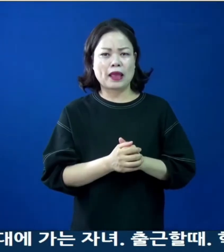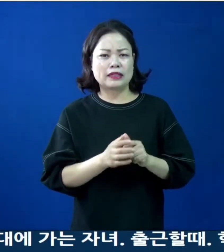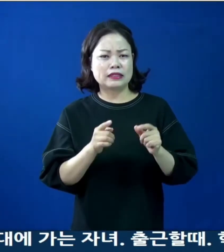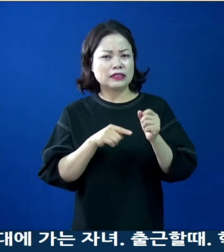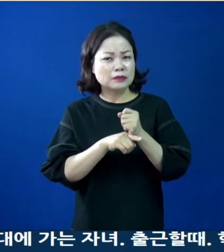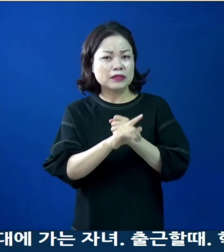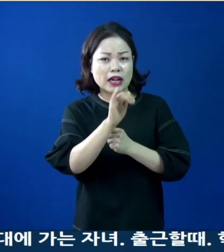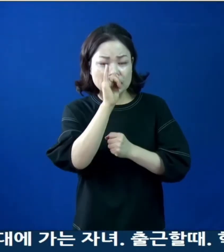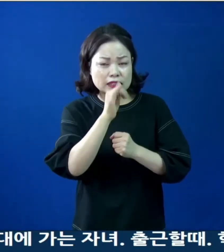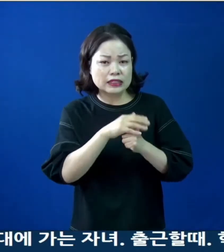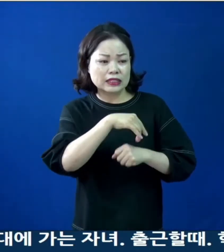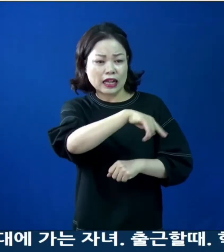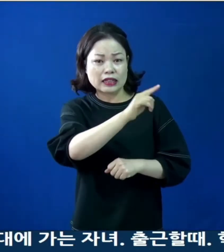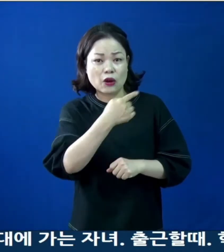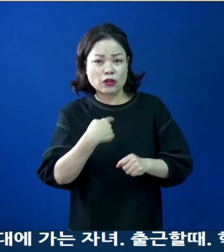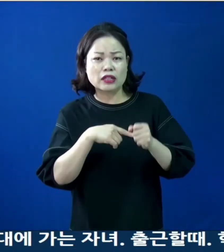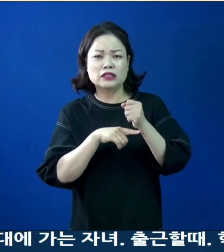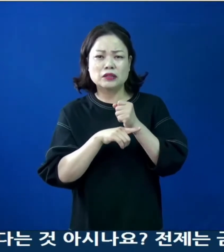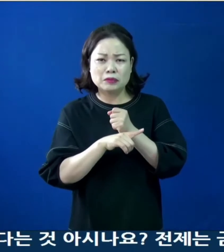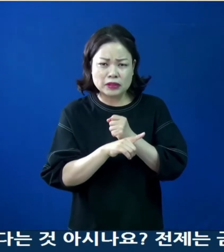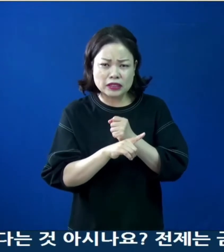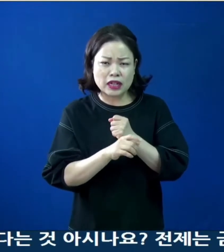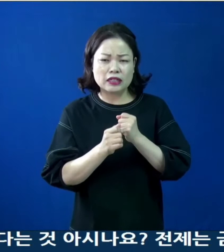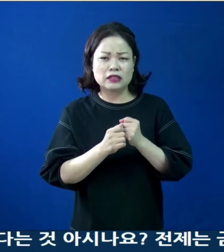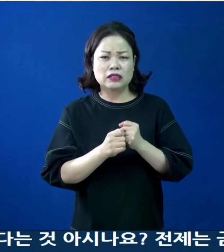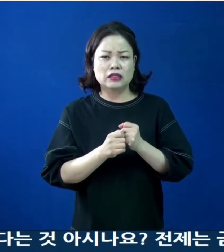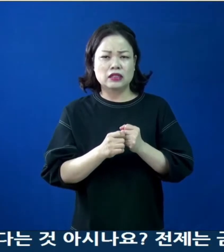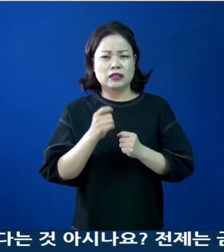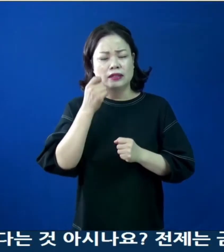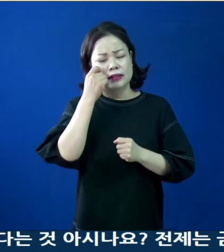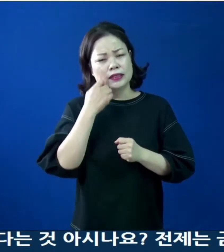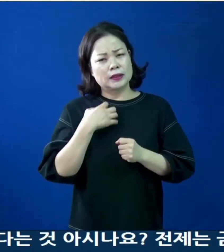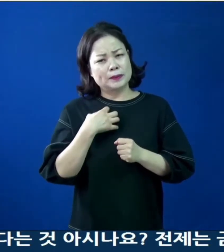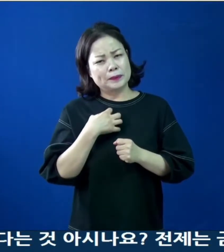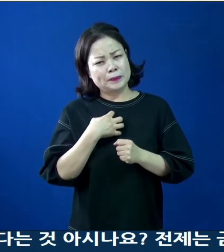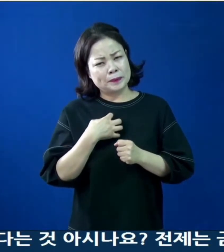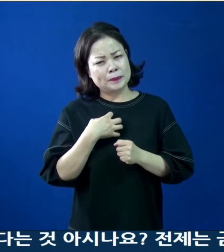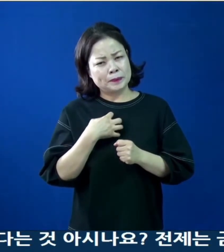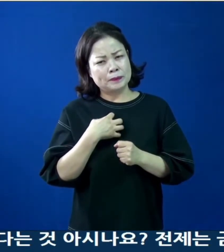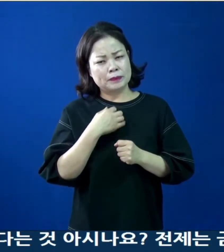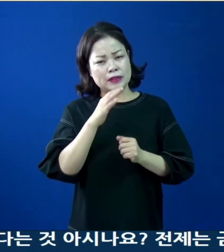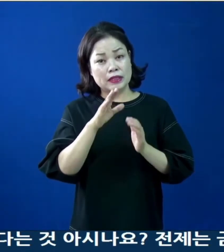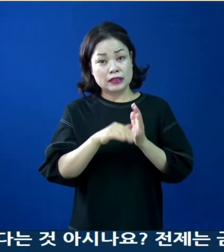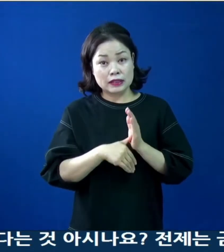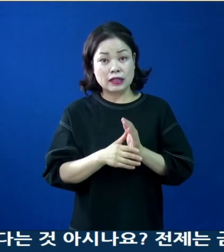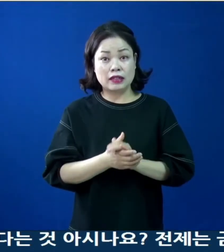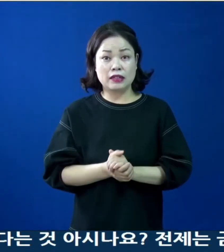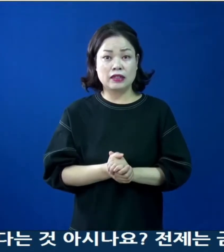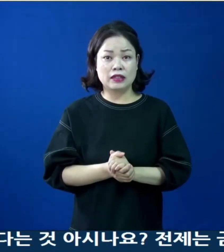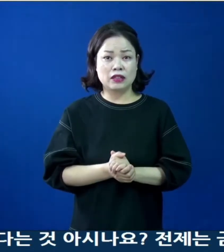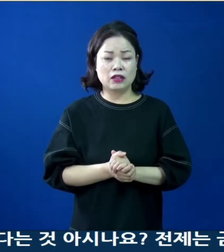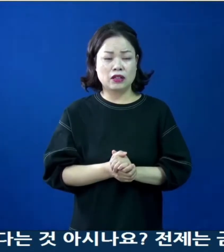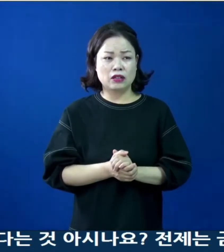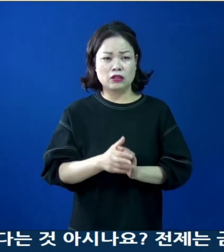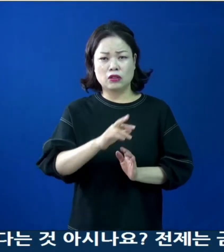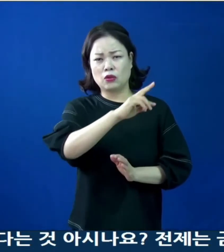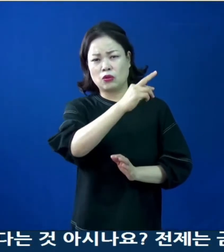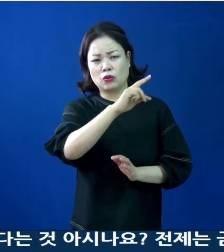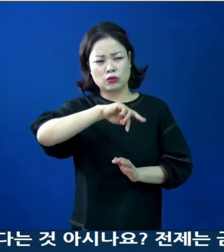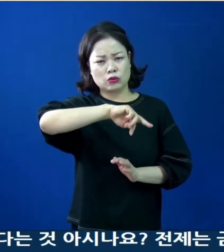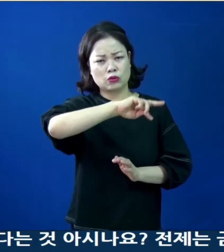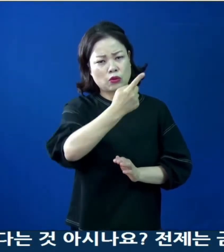갔다 올게라는 말이 은연중에 슬픈 이유가 있습니다. 바로 못 돌아오게